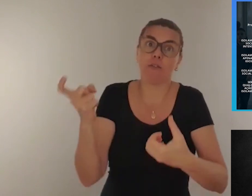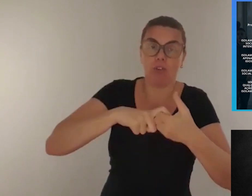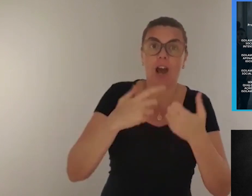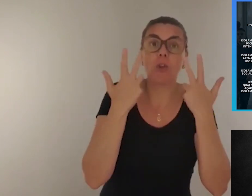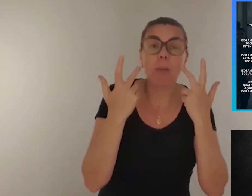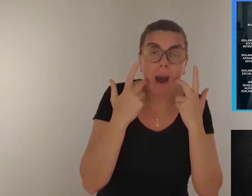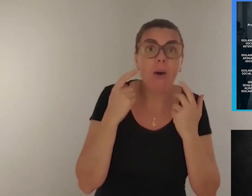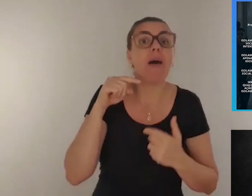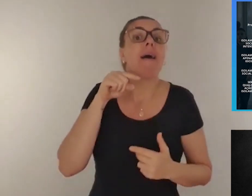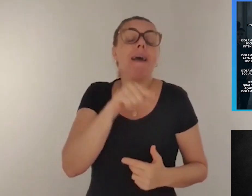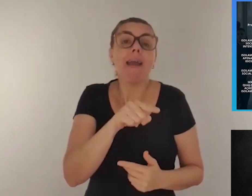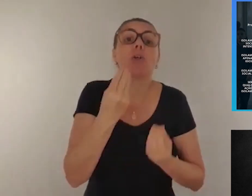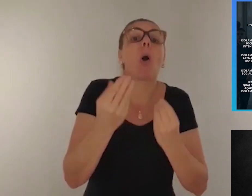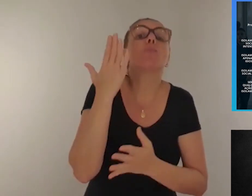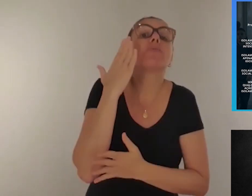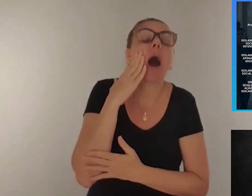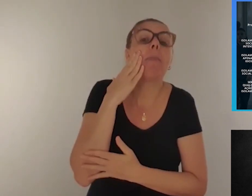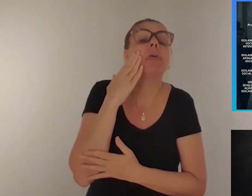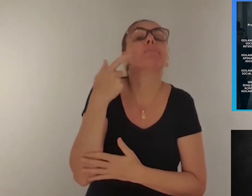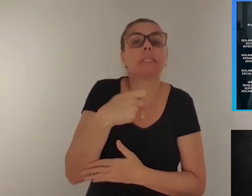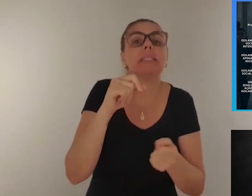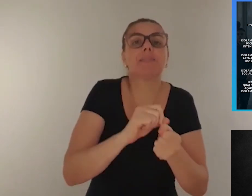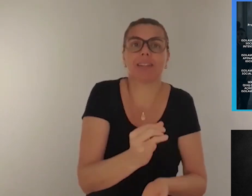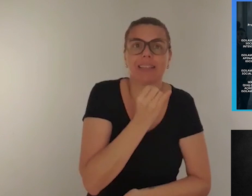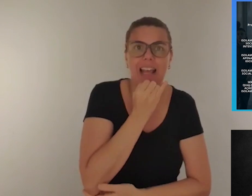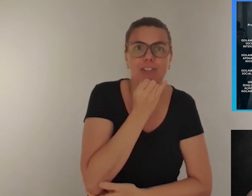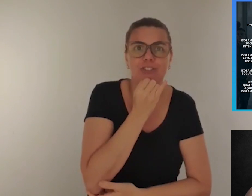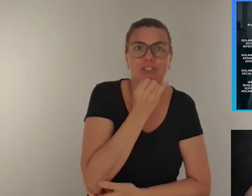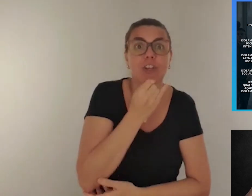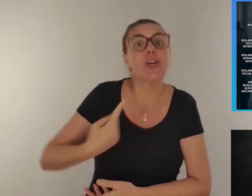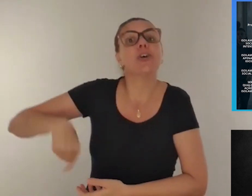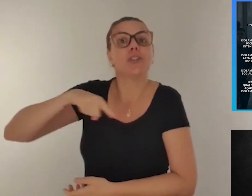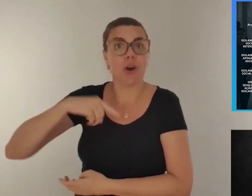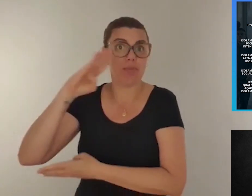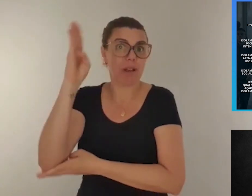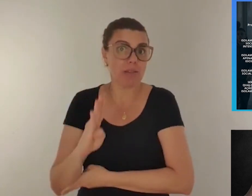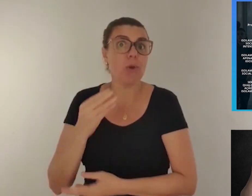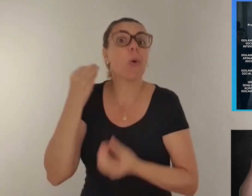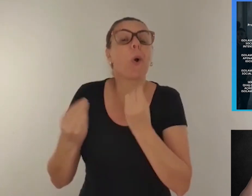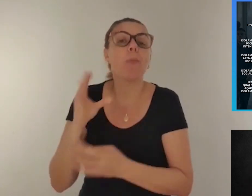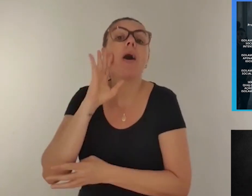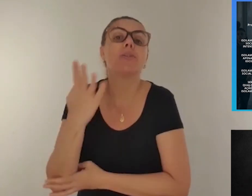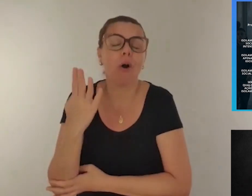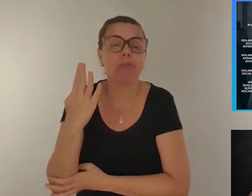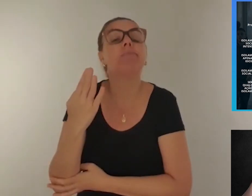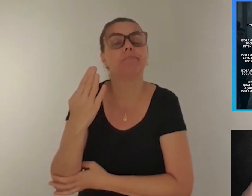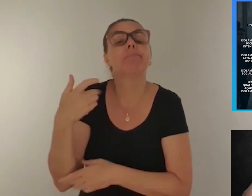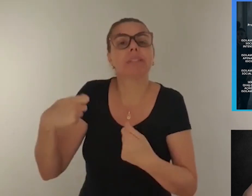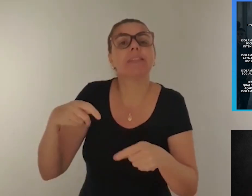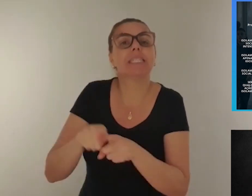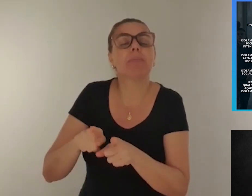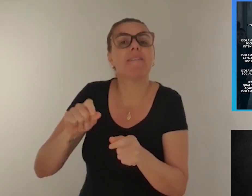Como os ingleses vão saber se o que eles fizeram foi suficiente e quando eles podem retomar atividades? Com testes. E como nós vamos saber